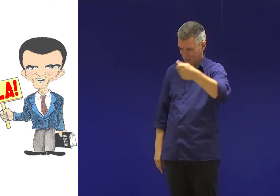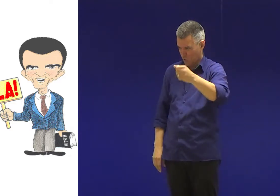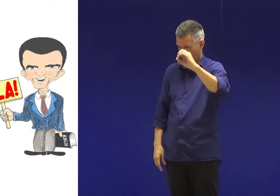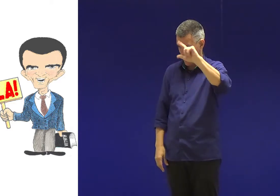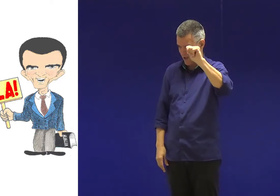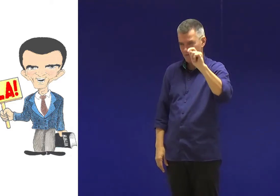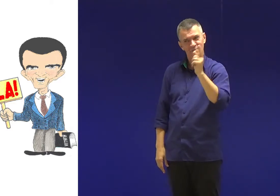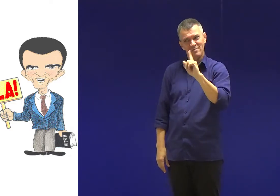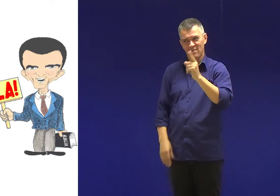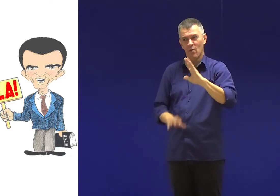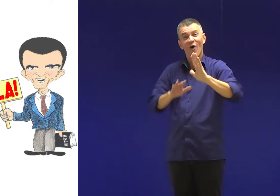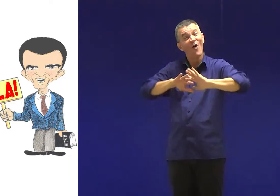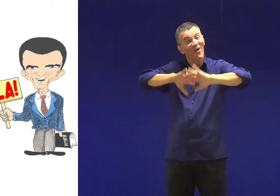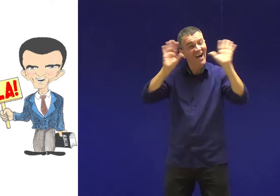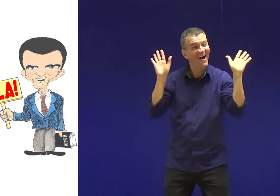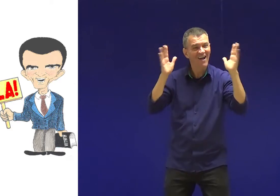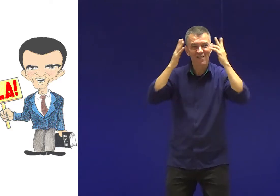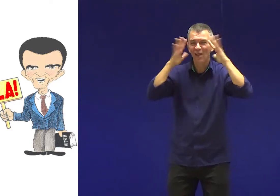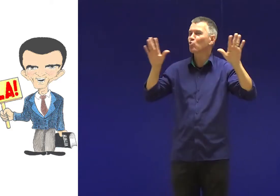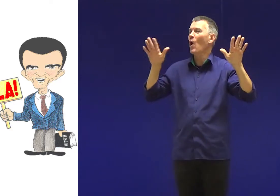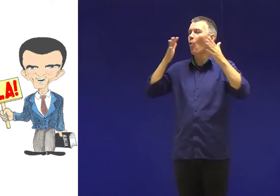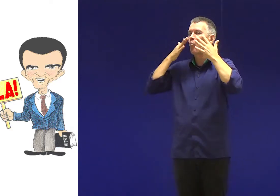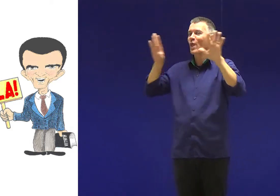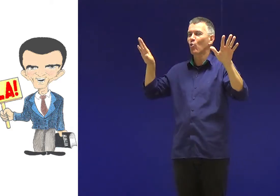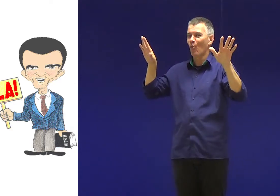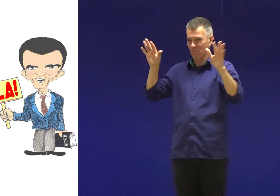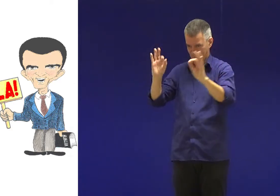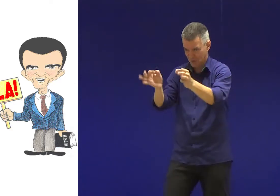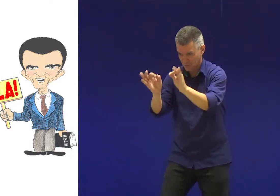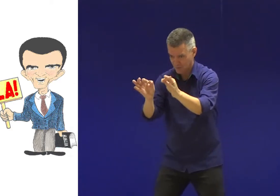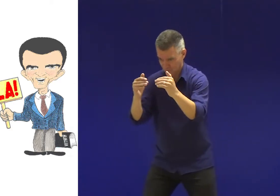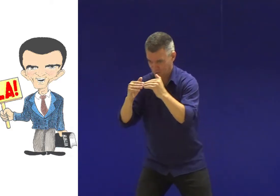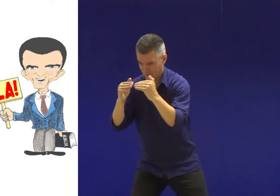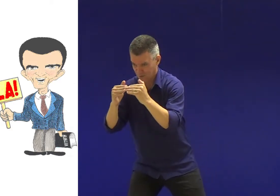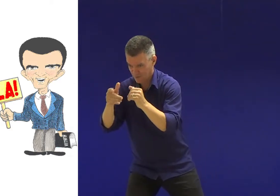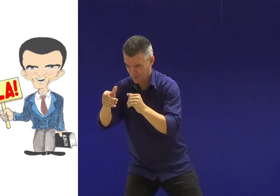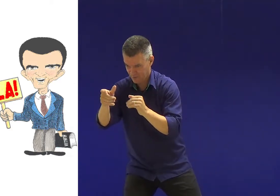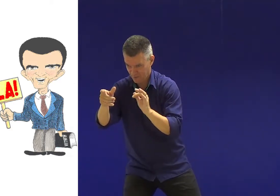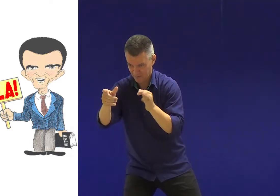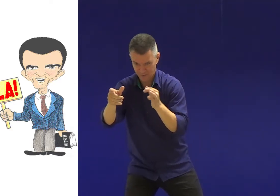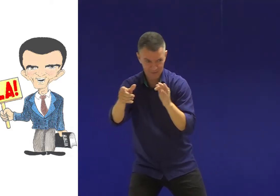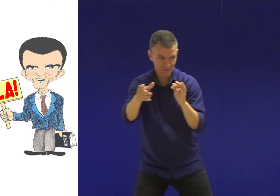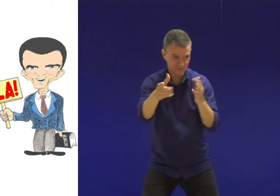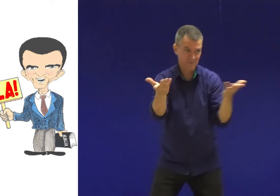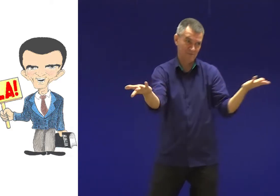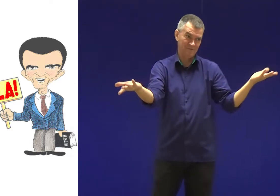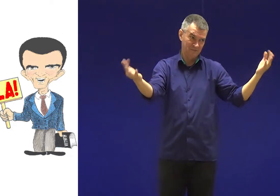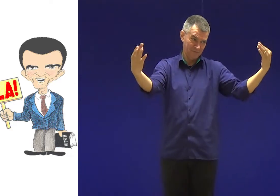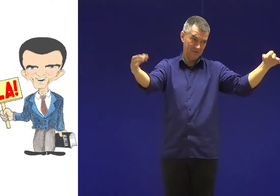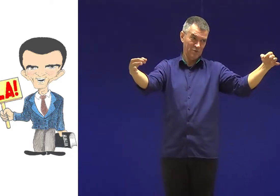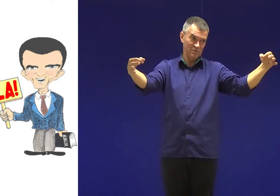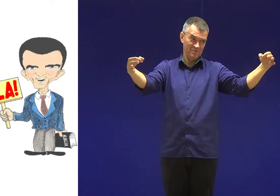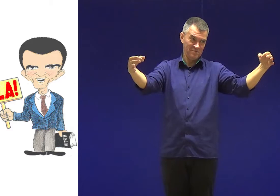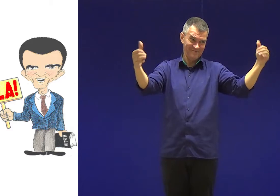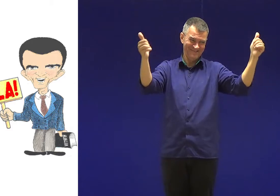O ouvinte fala, né? Olá. Só que o surdo sinaliza dessa maneira. Concorda comigo? Tá certo,